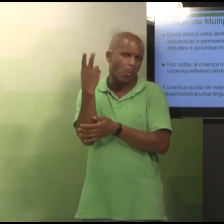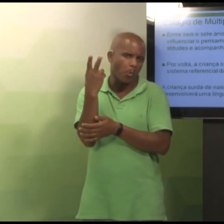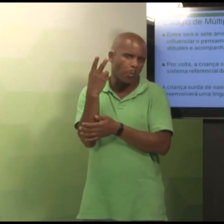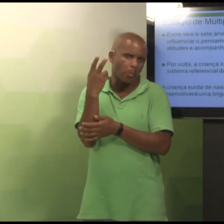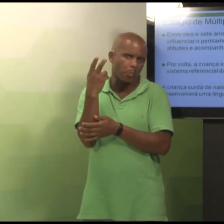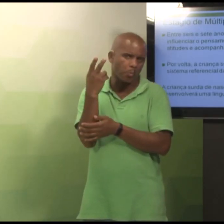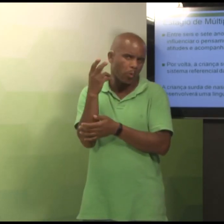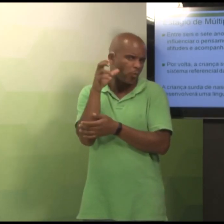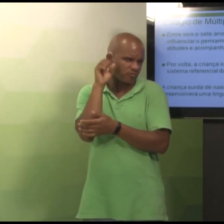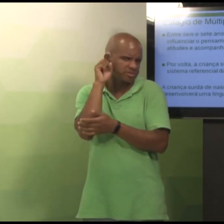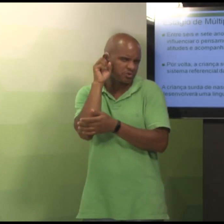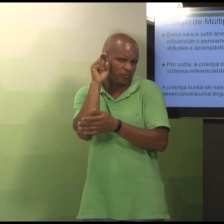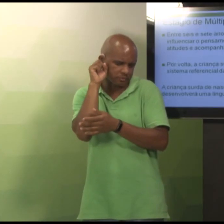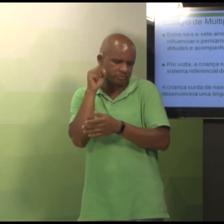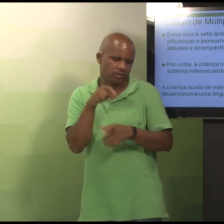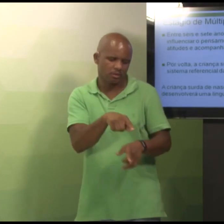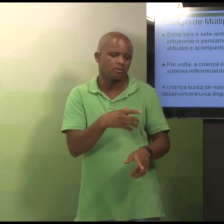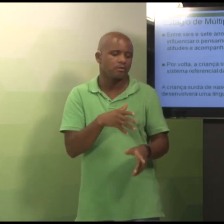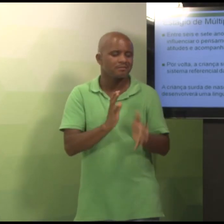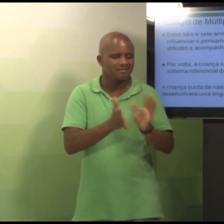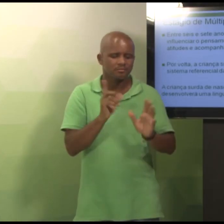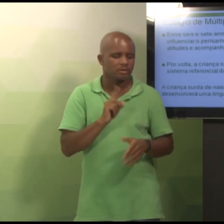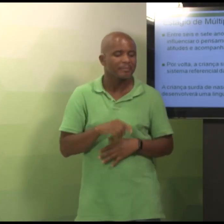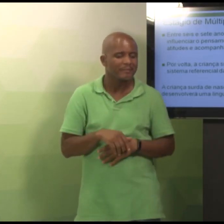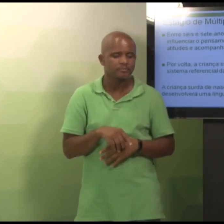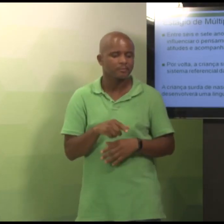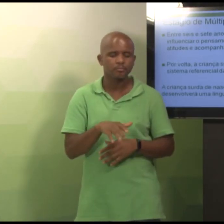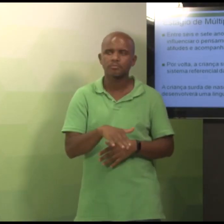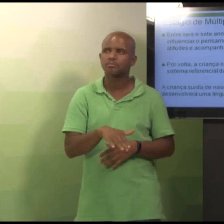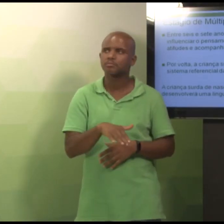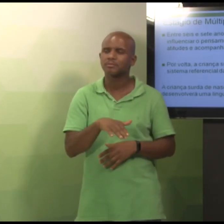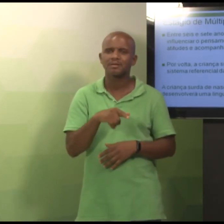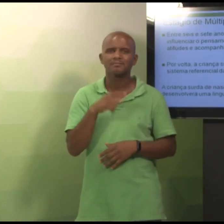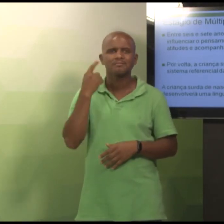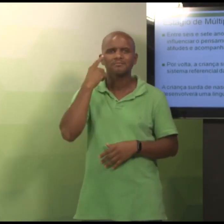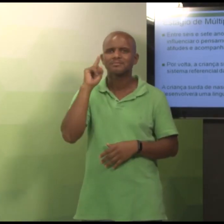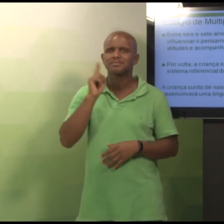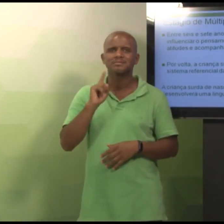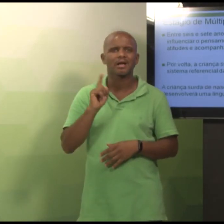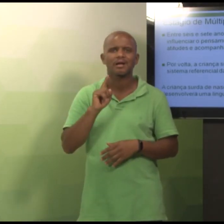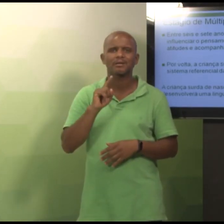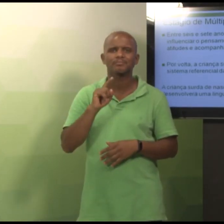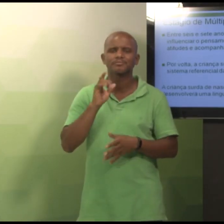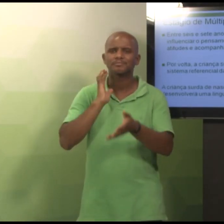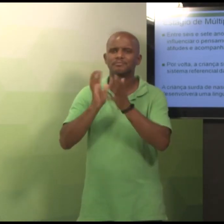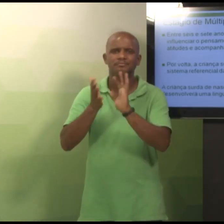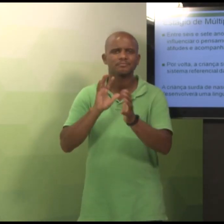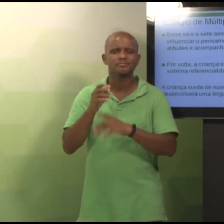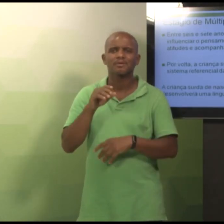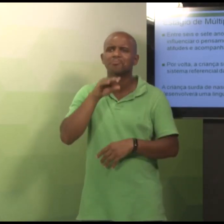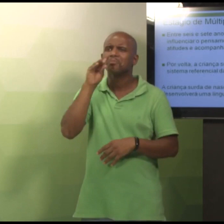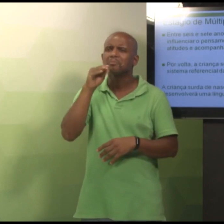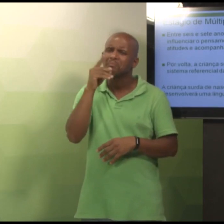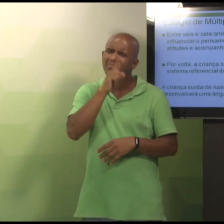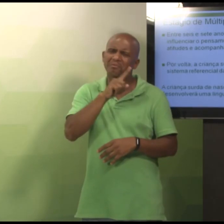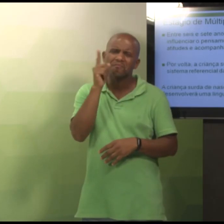de ouvintes que não sinaliza para a criança surda, ele não vai desenvolver essa língua, terá falhas